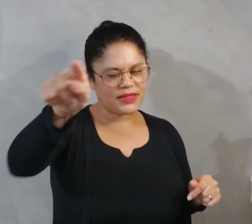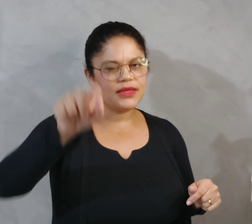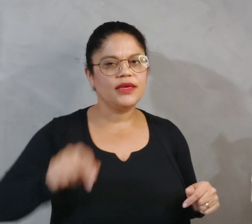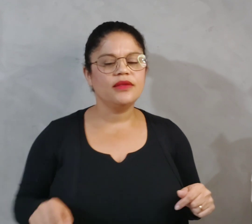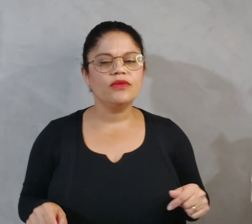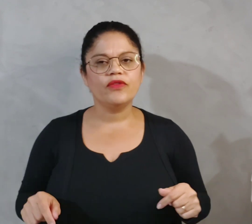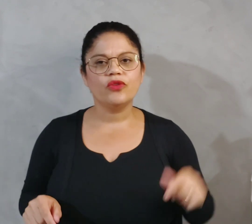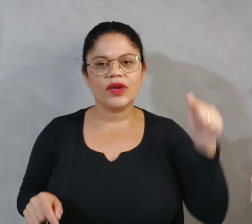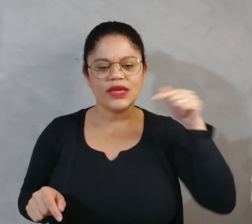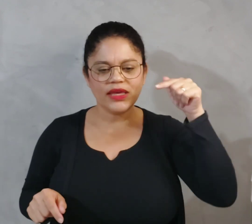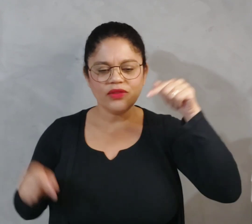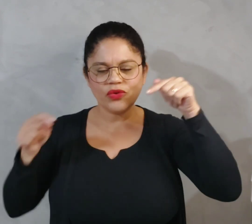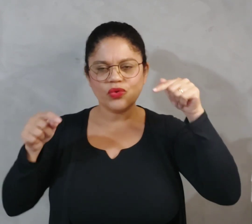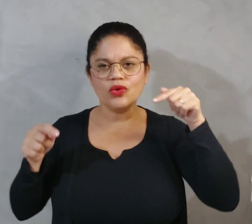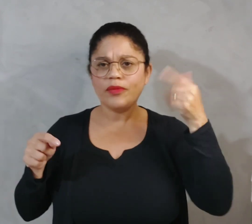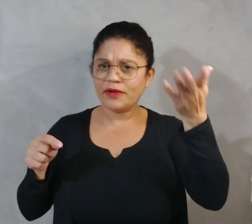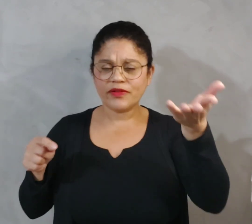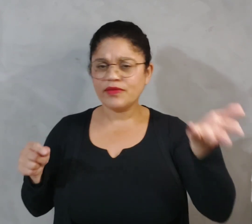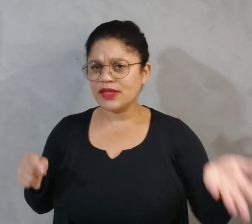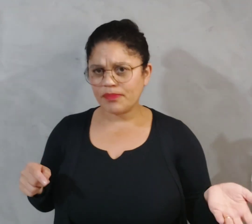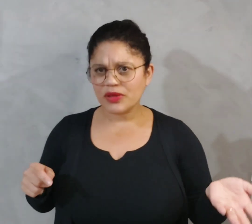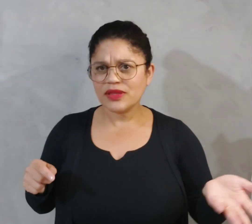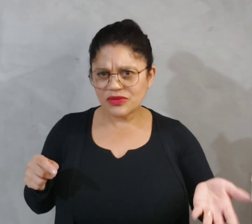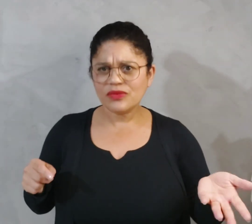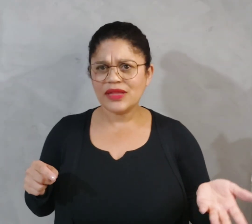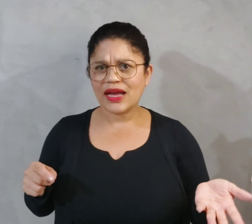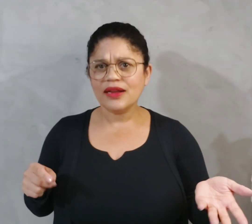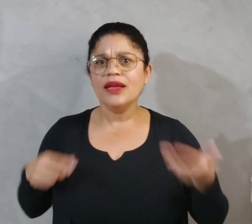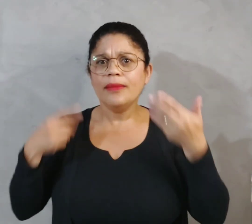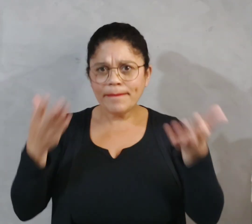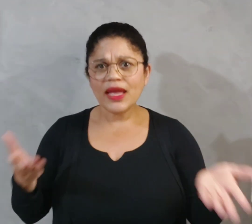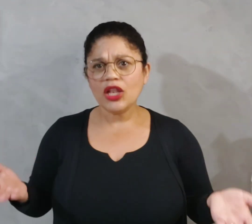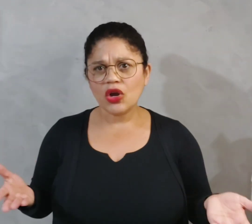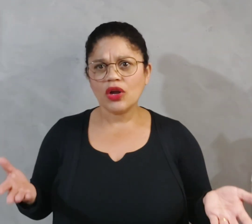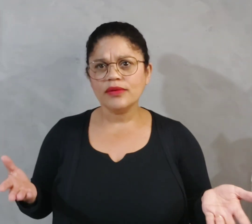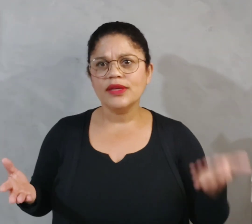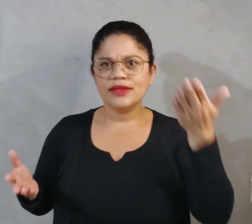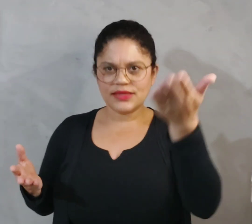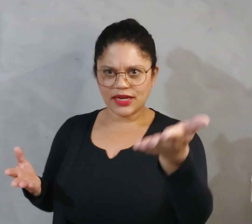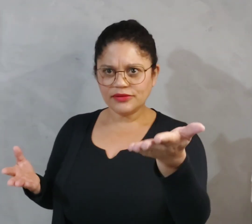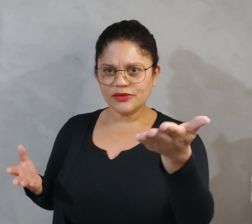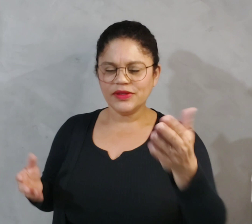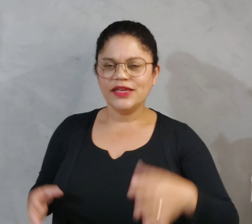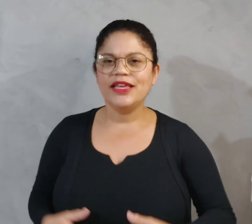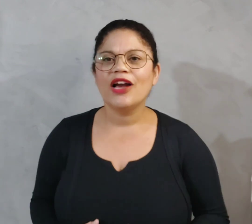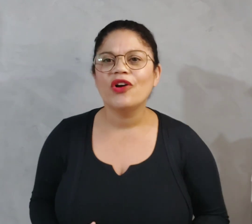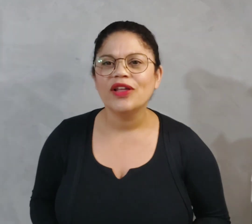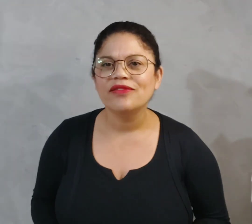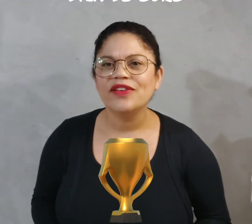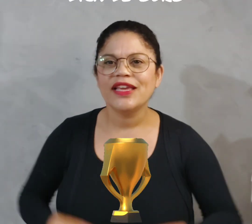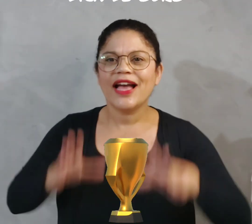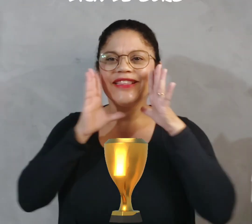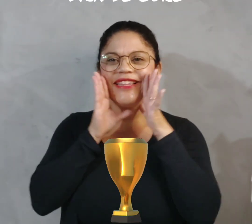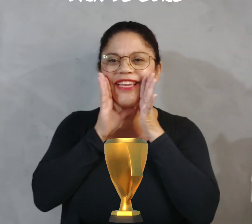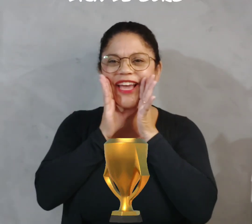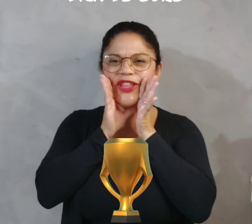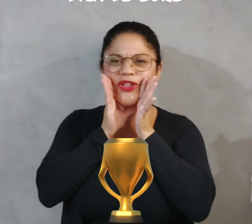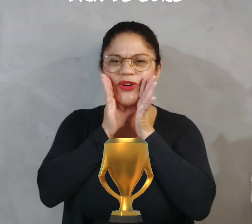pesquise um vídeo aqui no YouTube para que você possa estudar melhor, certo? E agora vem a dica de